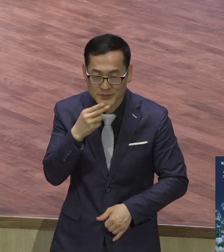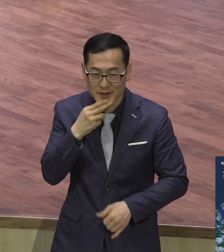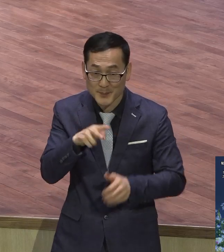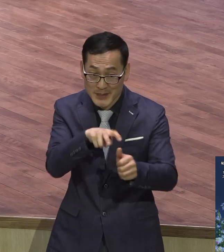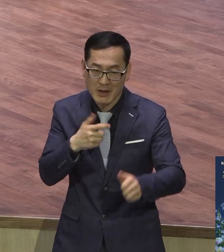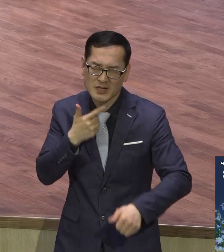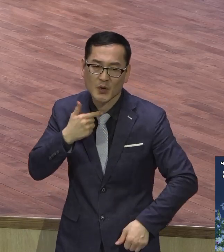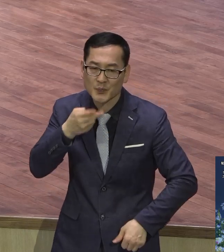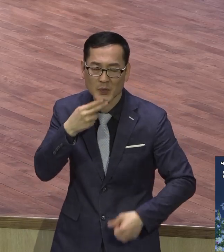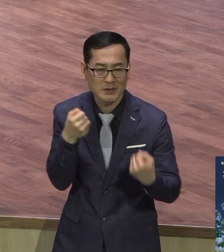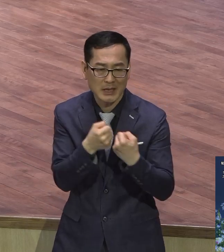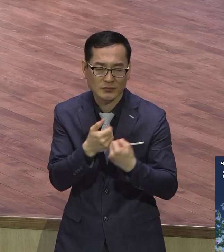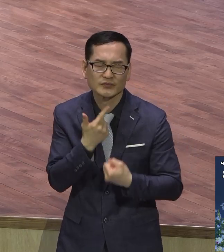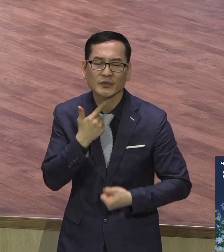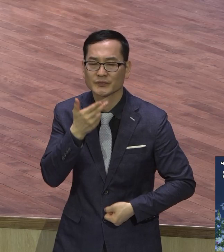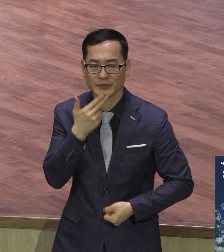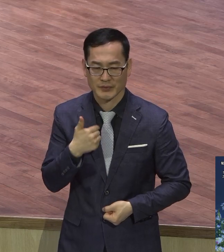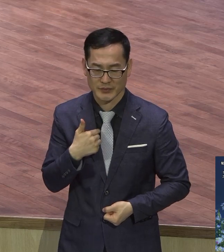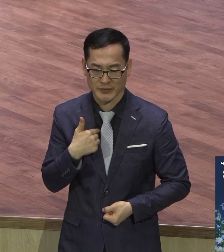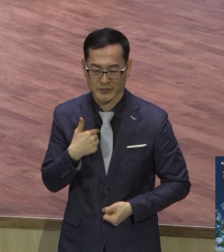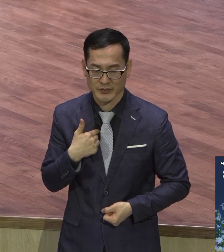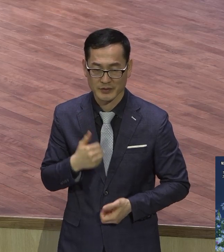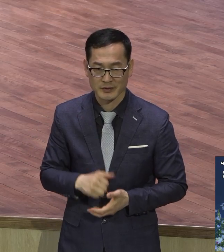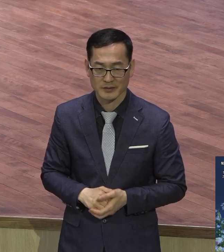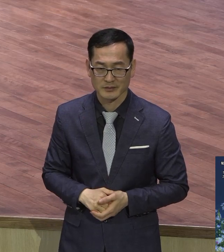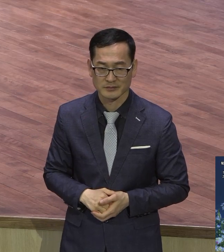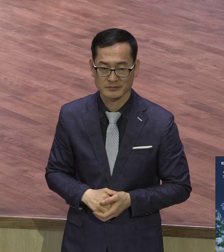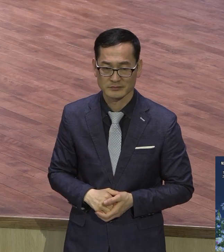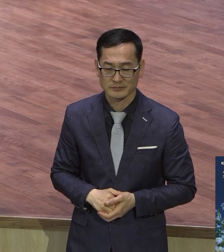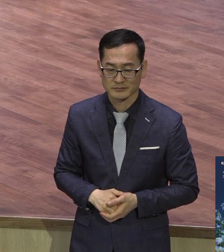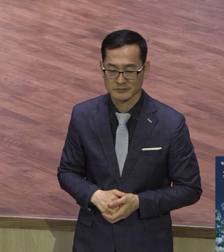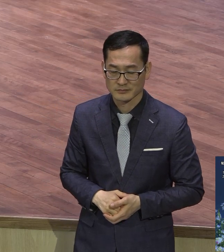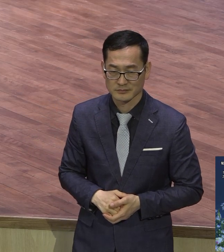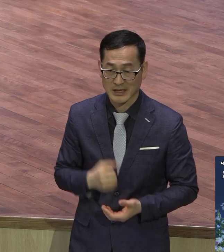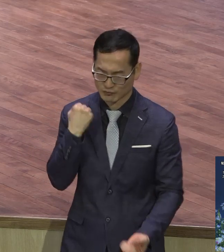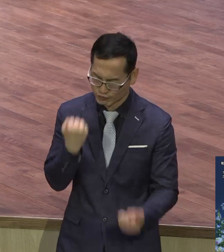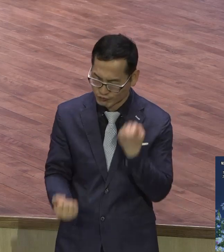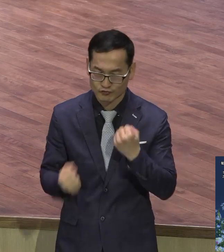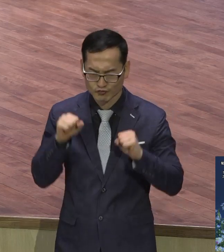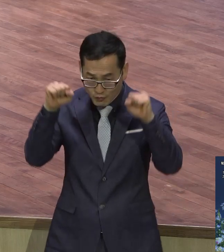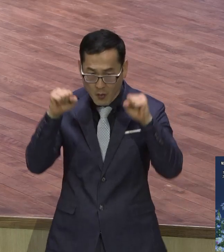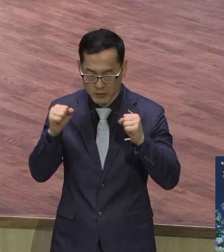없고 싸운 적도 없어요. 저 운동 많이 했어요. 지금도 하고 있어요.